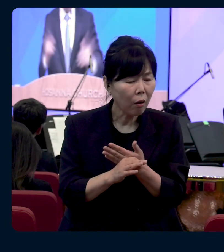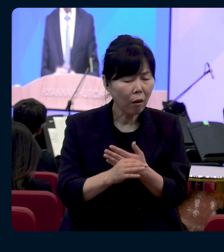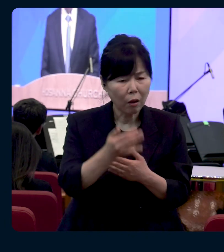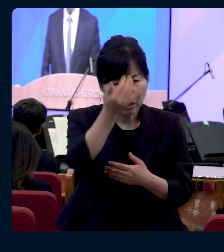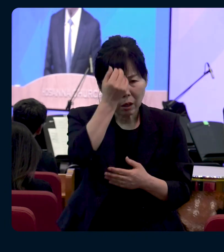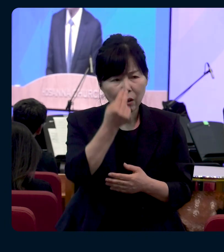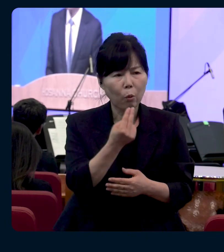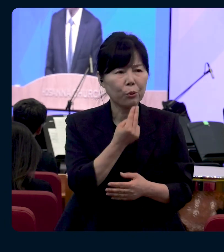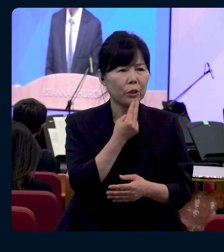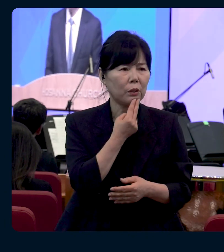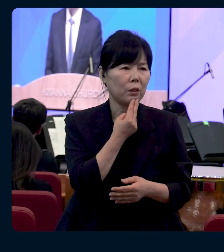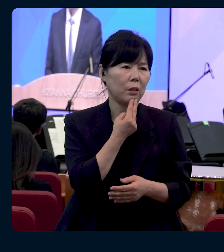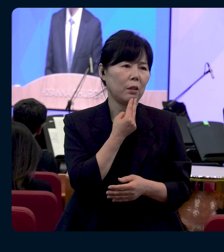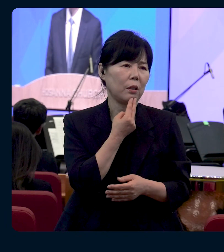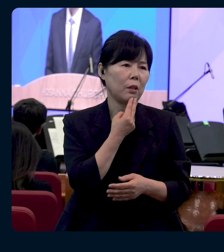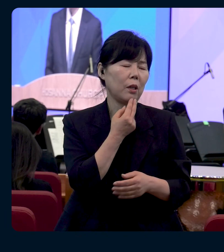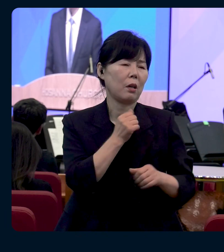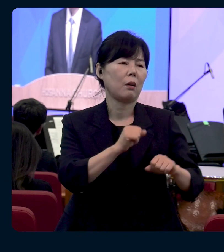함부로 대하고,